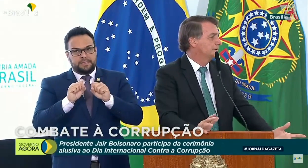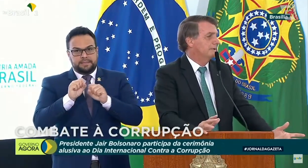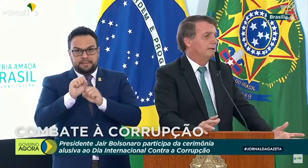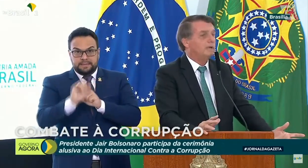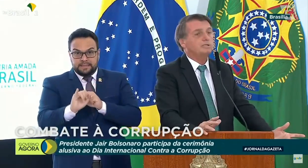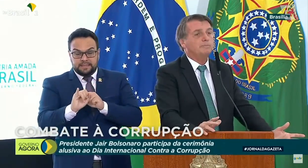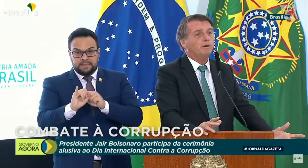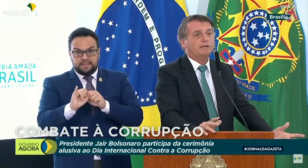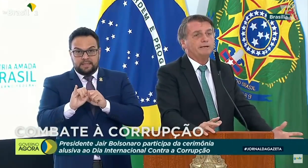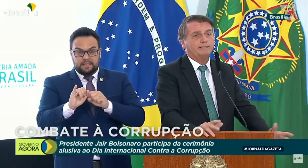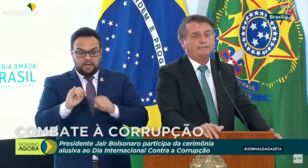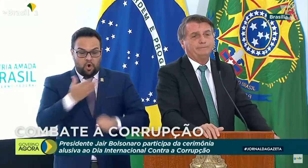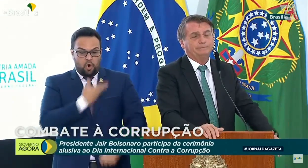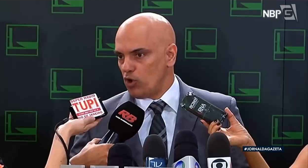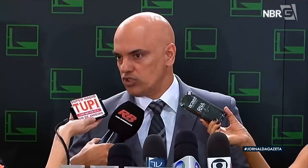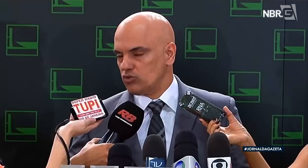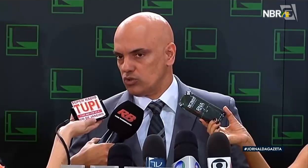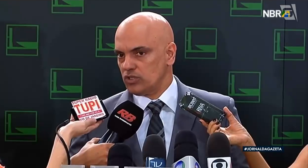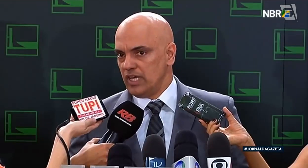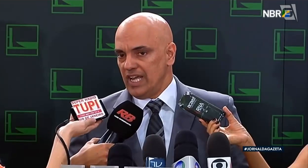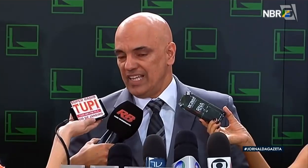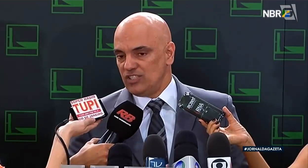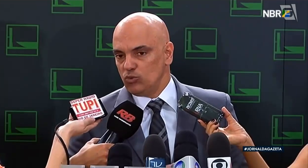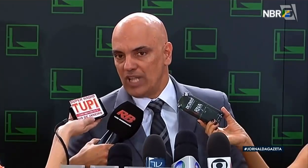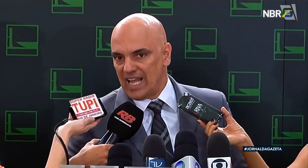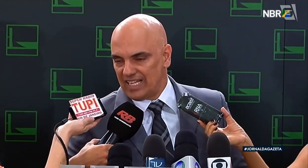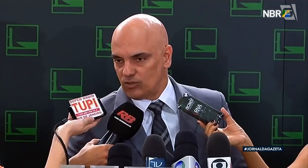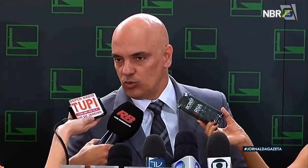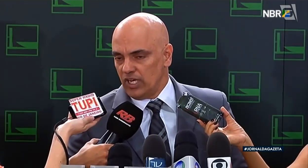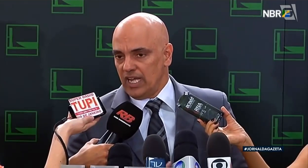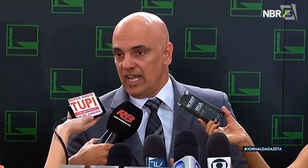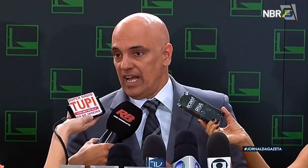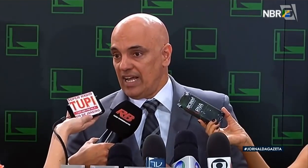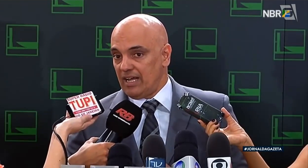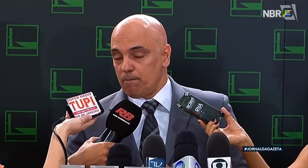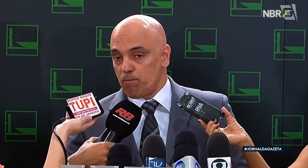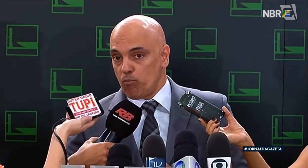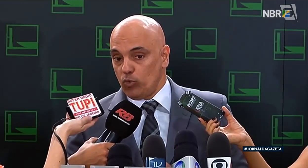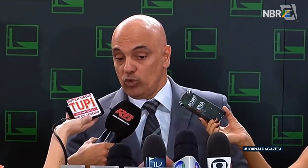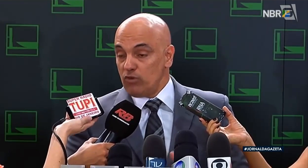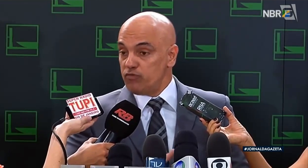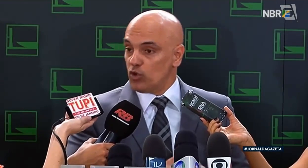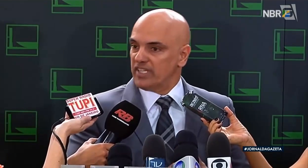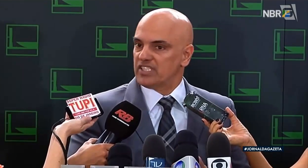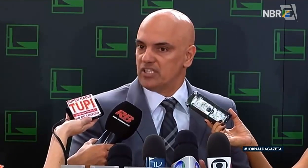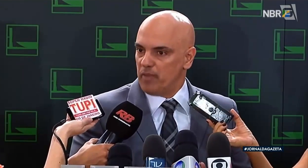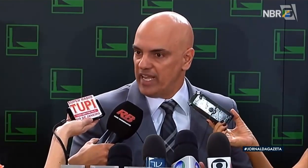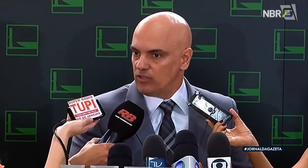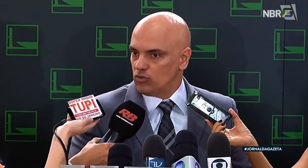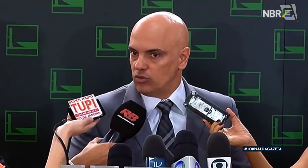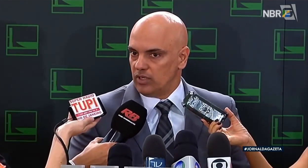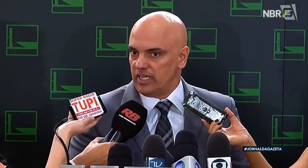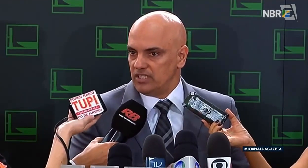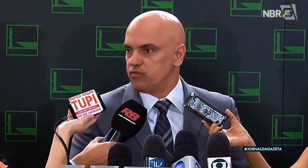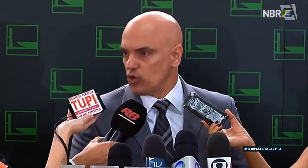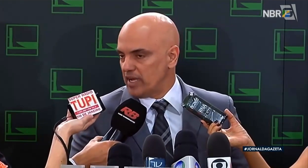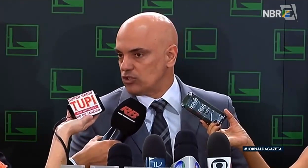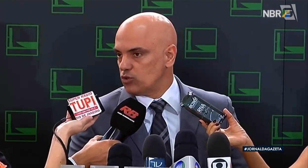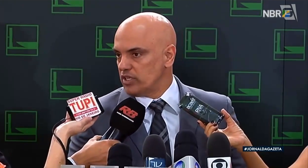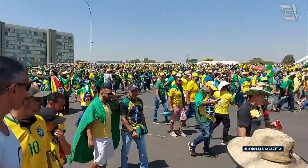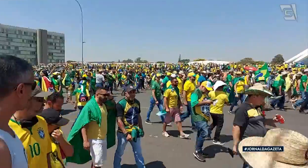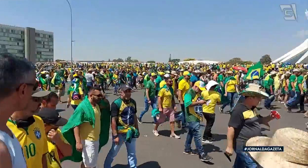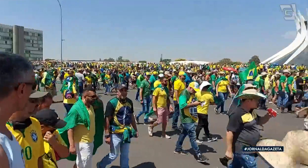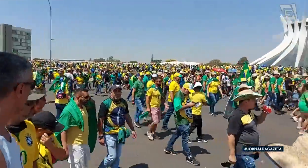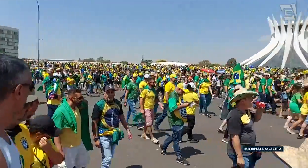governo e A Jiripoca Vai cantar o presidente aproveitou para fazer críticas indiretas ao Ministro Alexandre de Moraes do